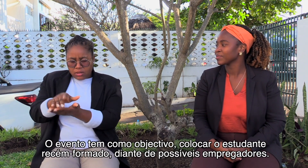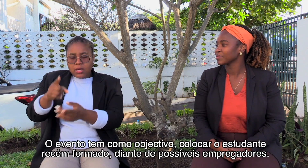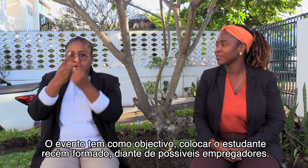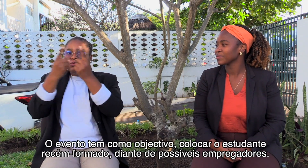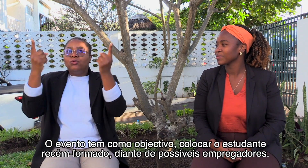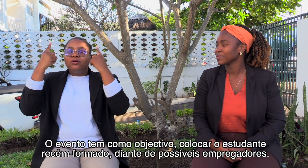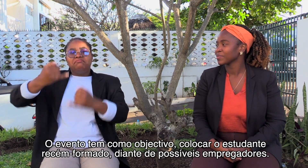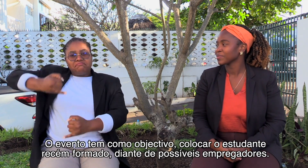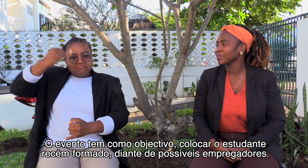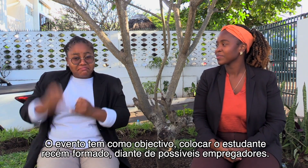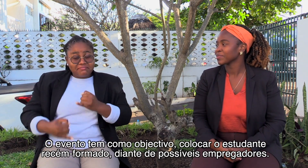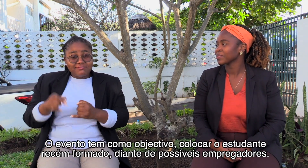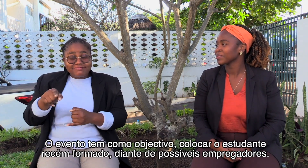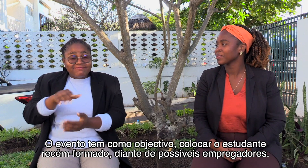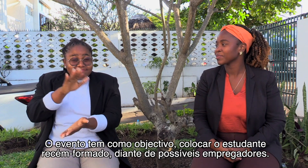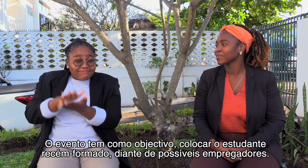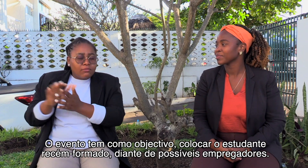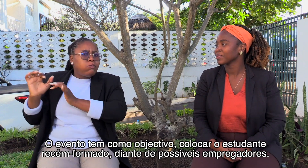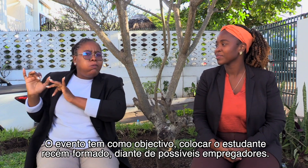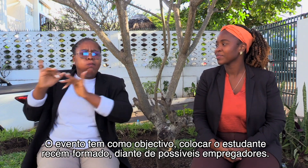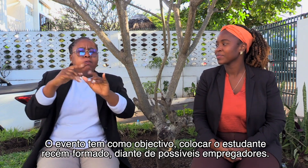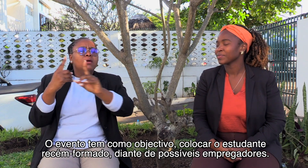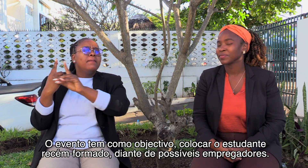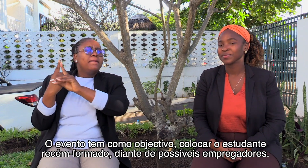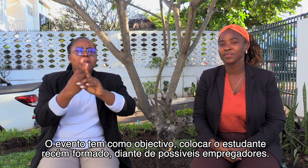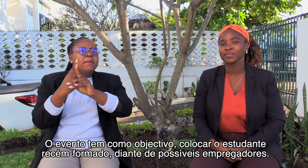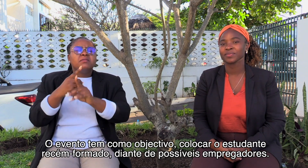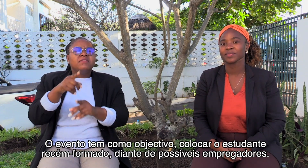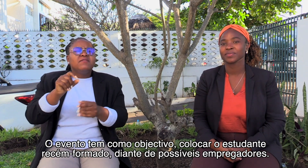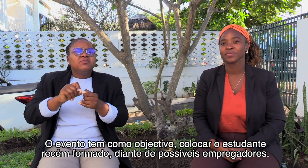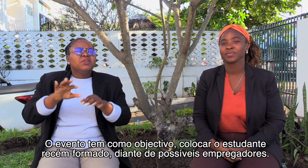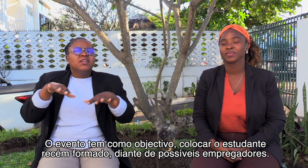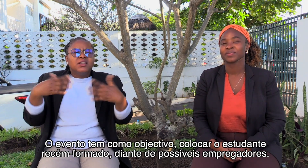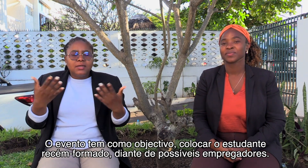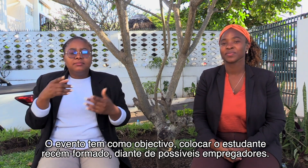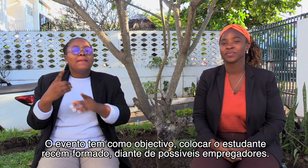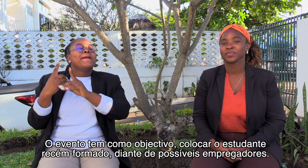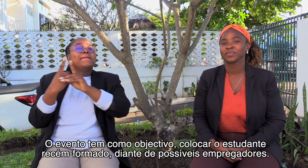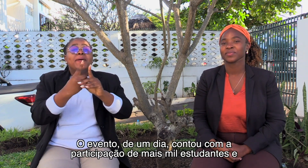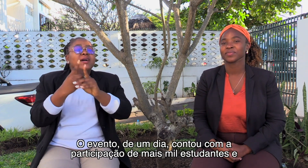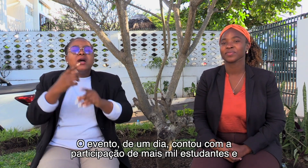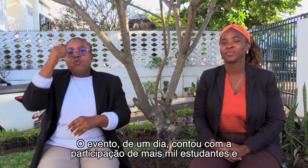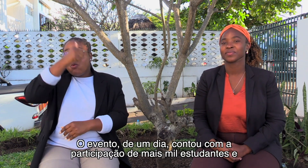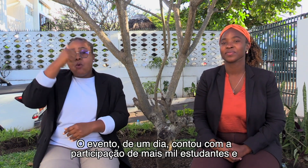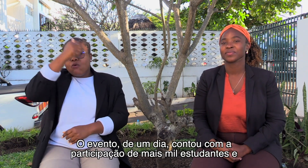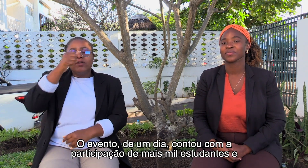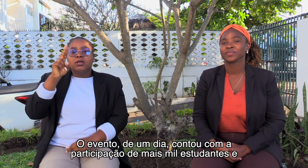evento tem como objetivo colocar o estudante recém-formado diante de possíveis empregadores. O evento de um dia